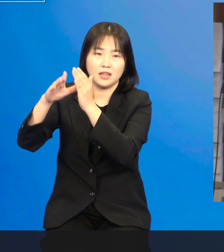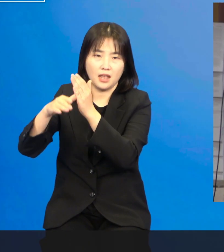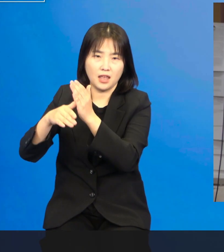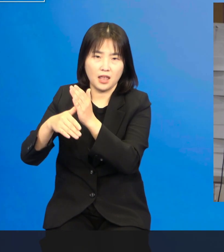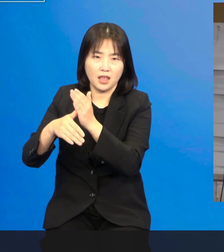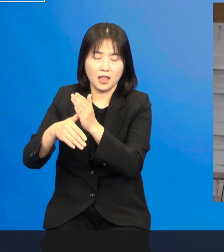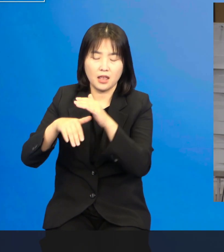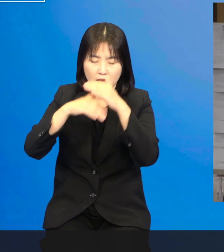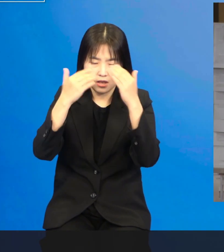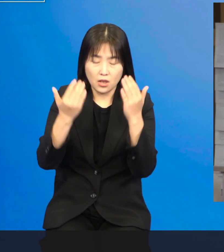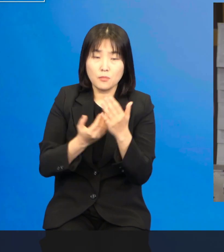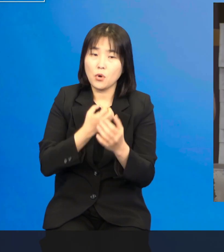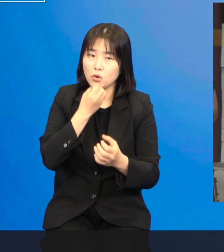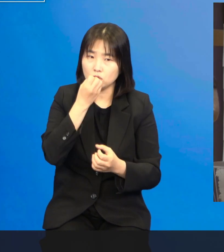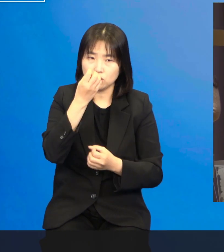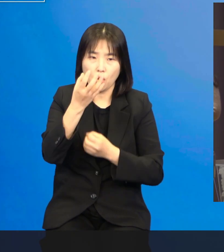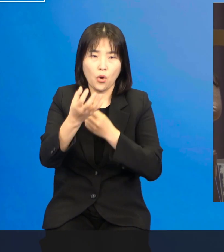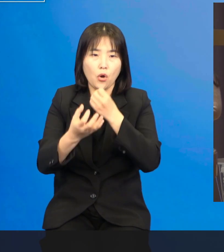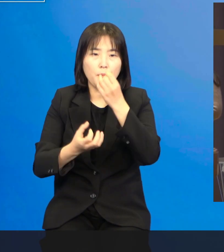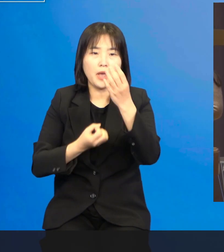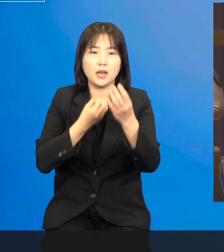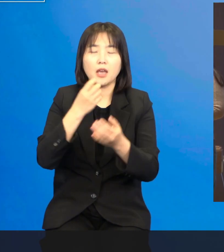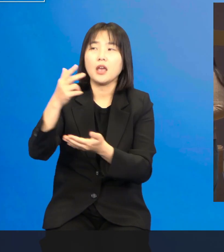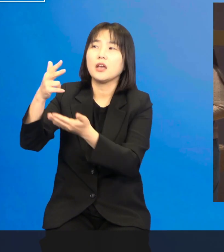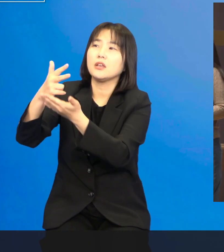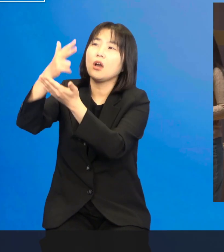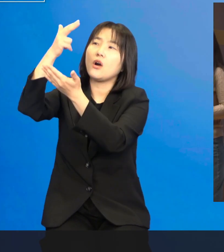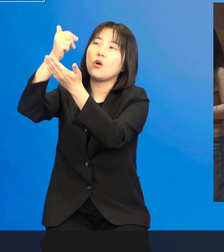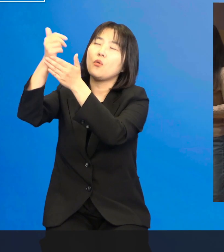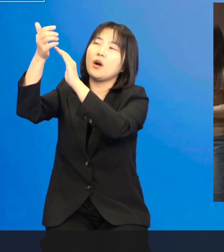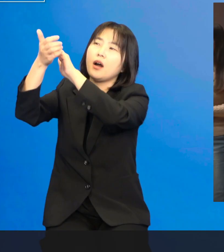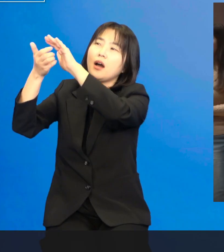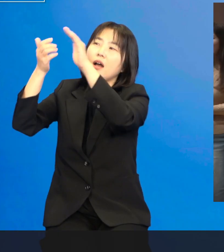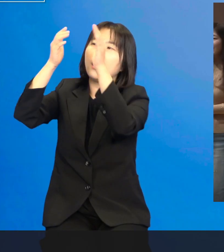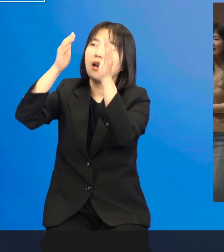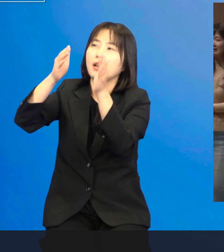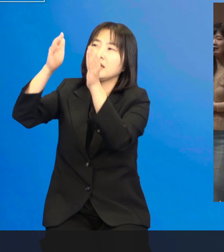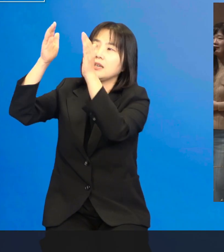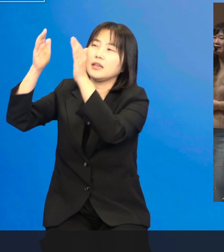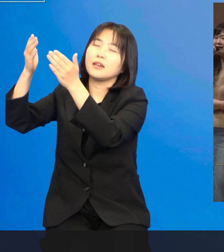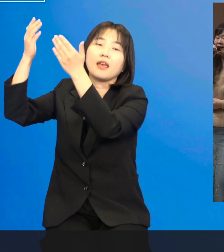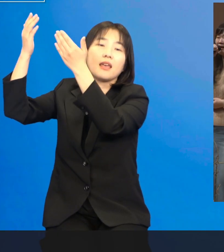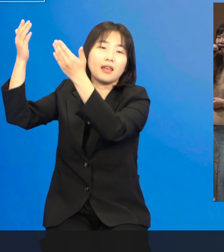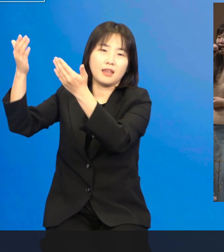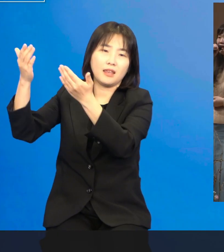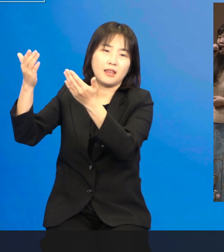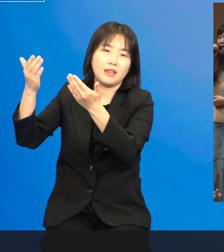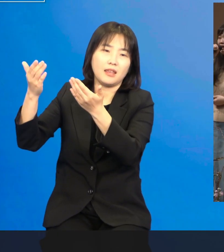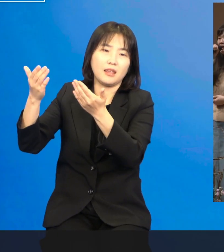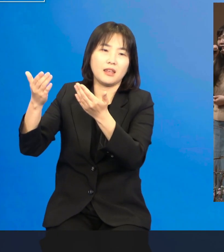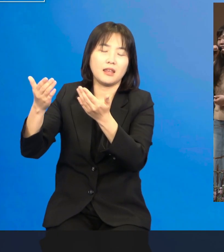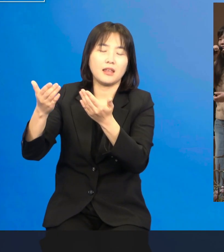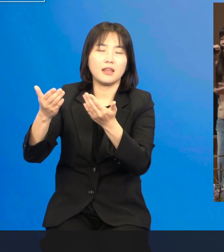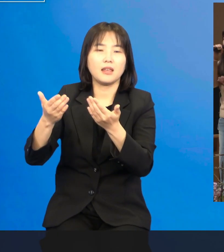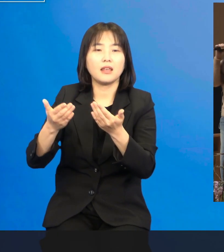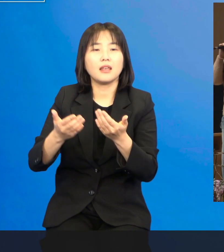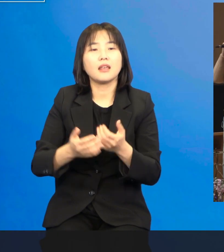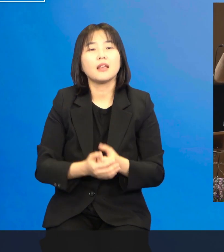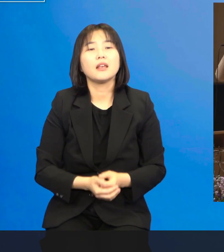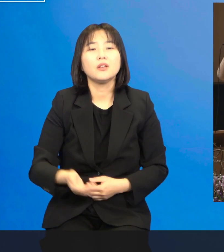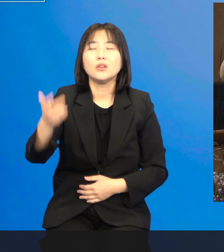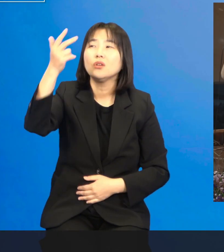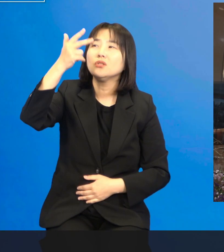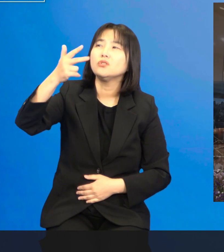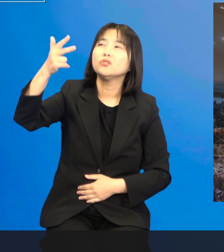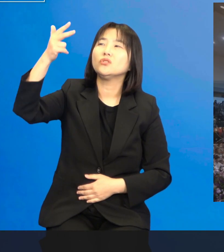드릴 때 모두 고백해 여호와. 우리 두 손 들고 찬양합니다. 주가